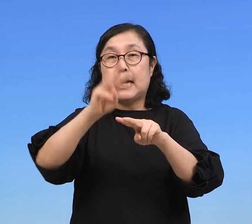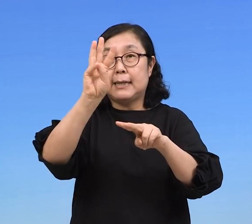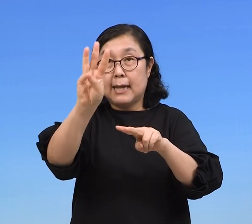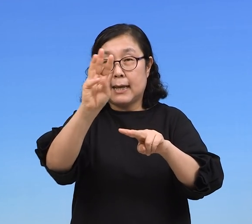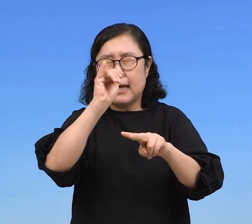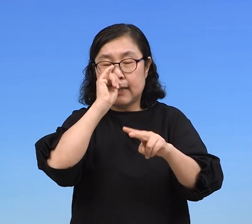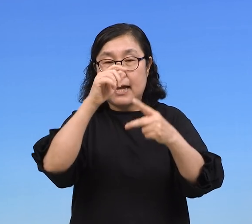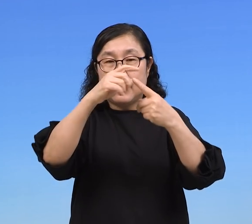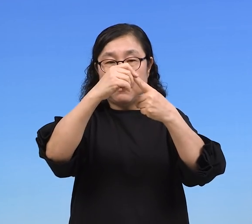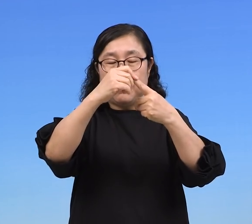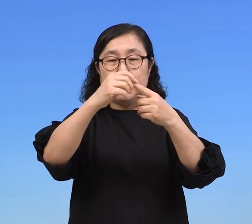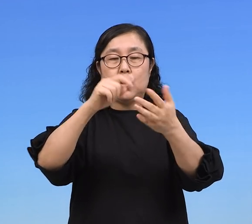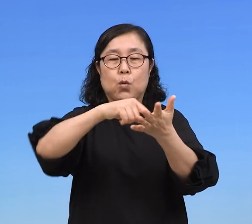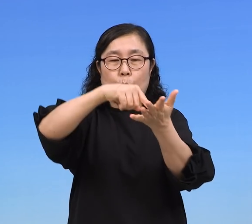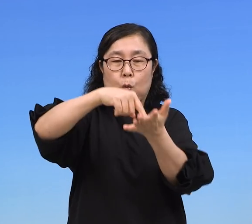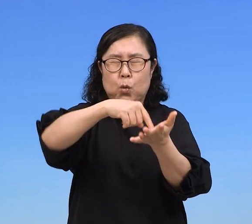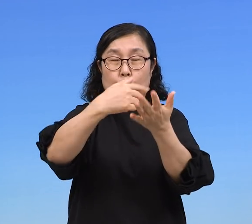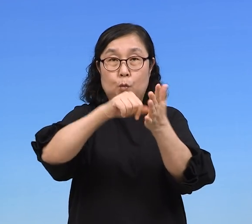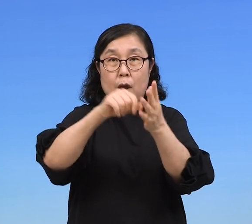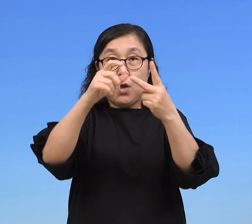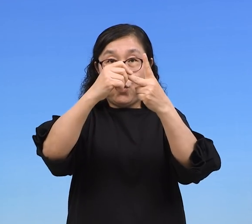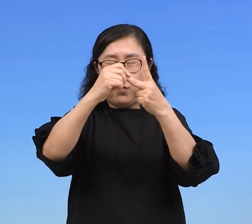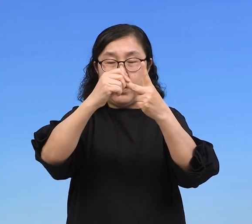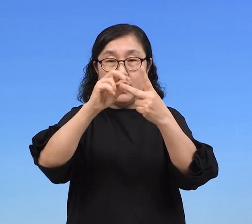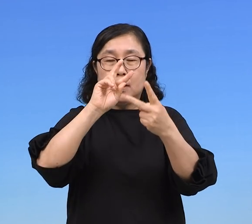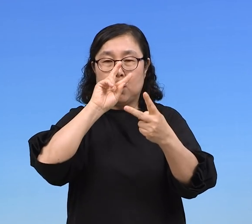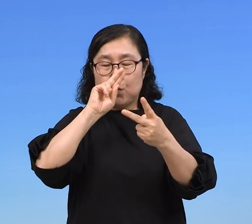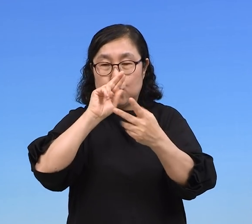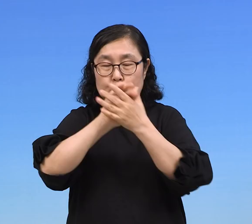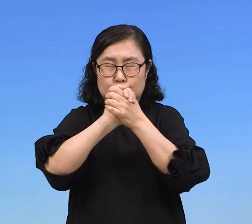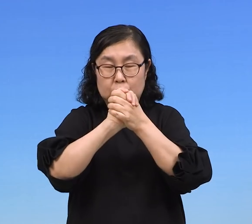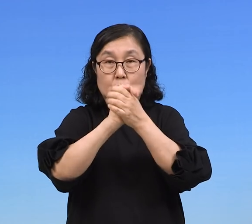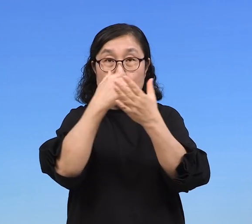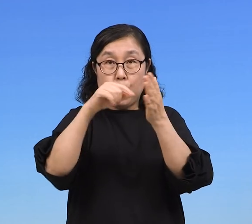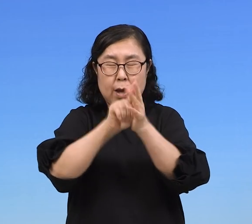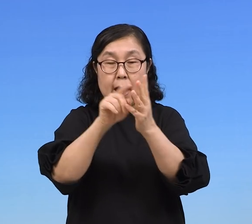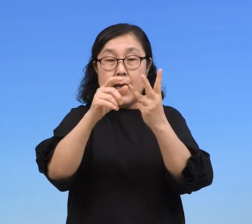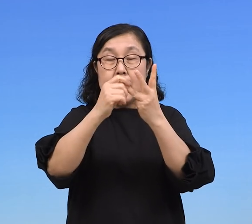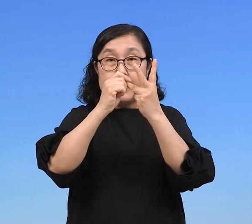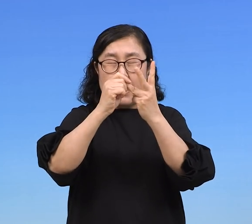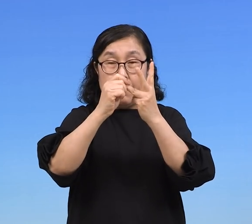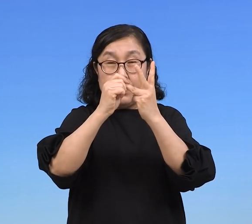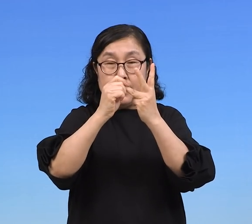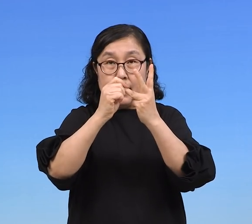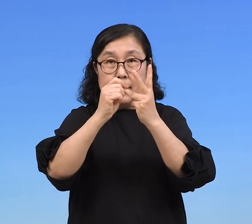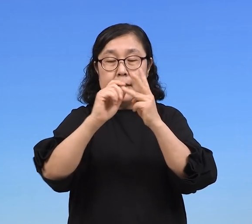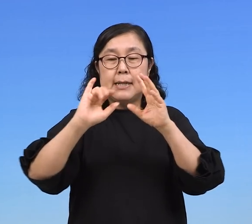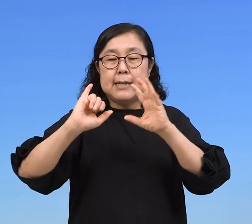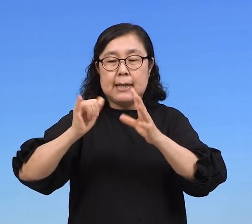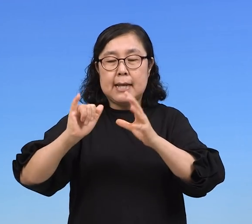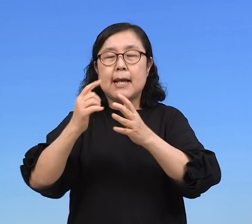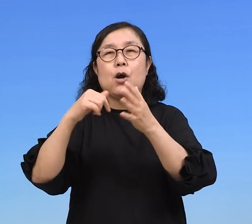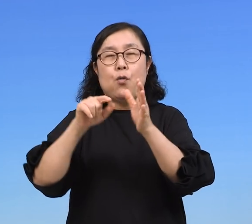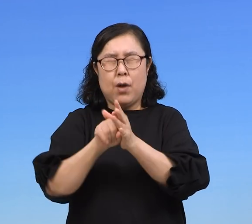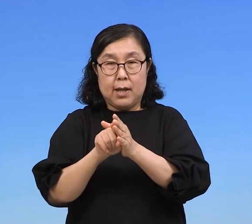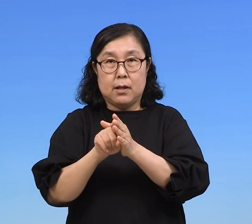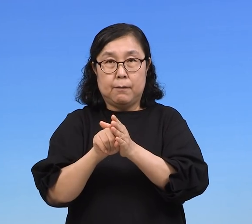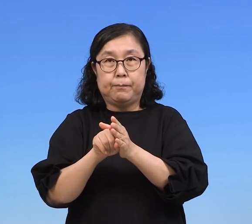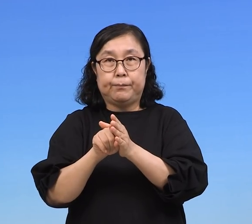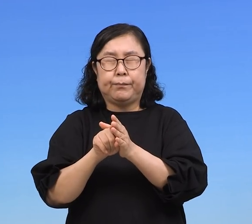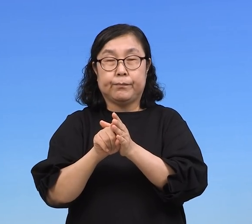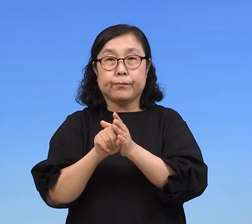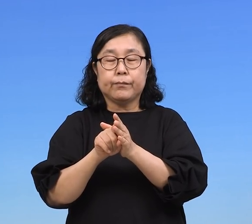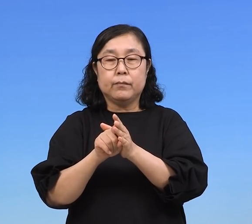있다. 하나는 고독을 위해, 다른 하나는 우정을 위해, 또 다른 하나는 세상을 위해서다.